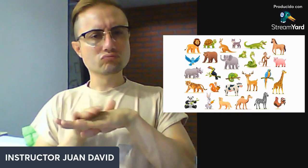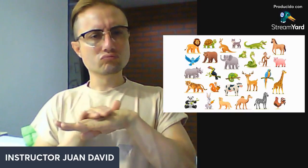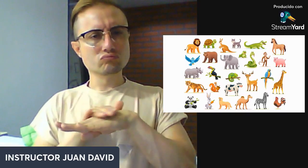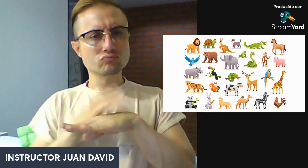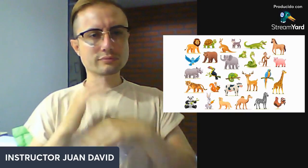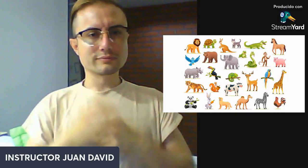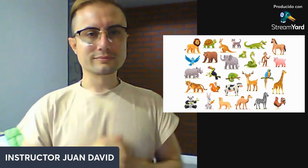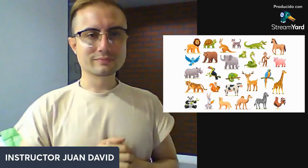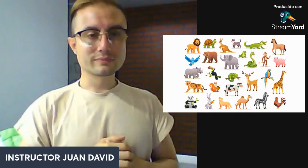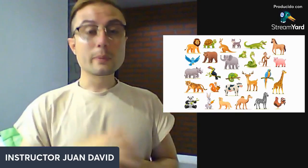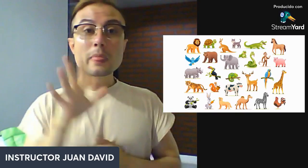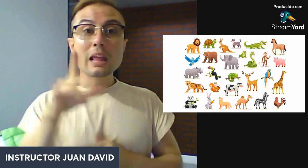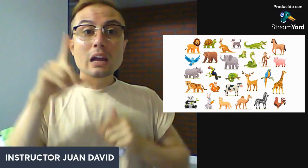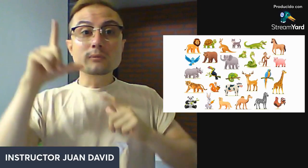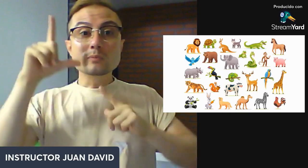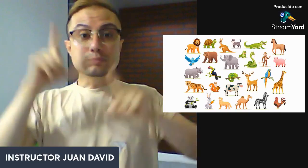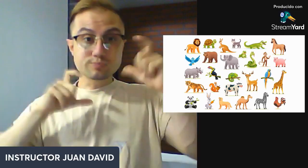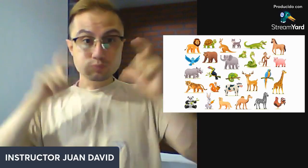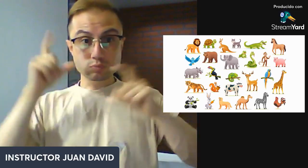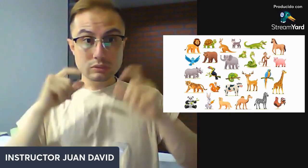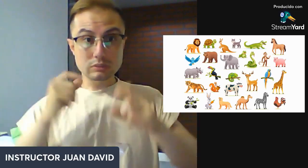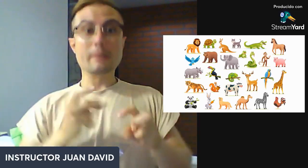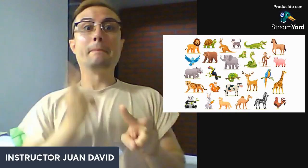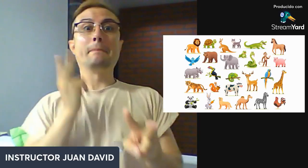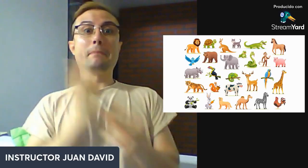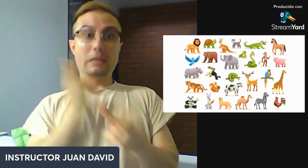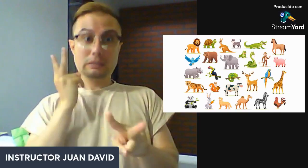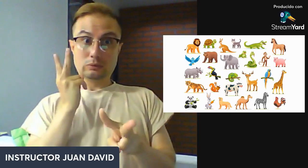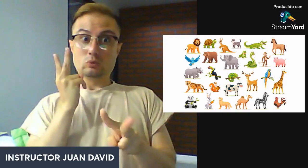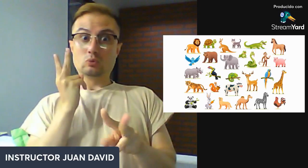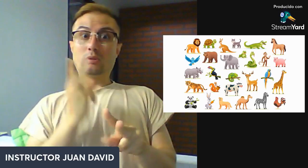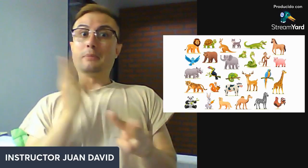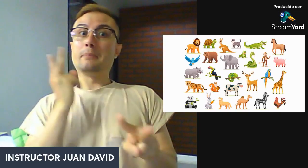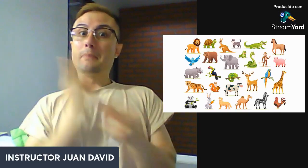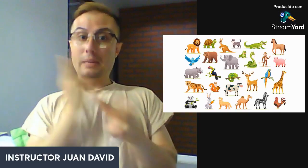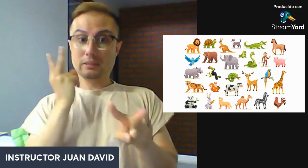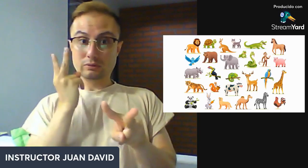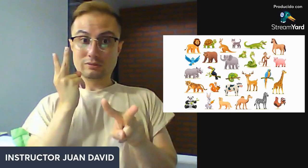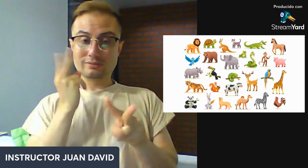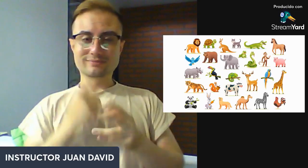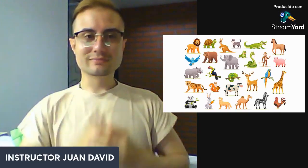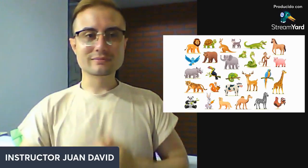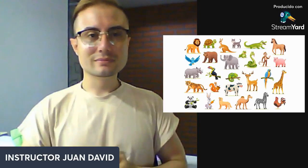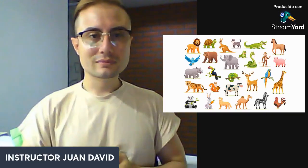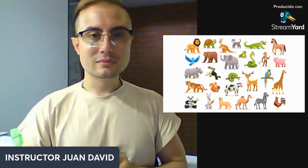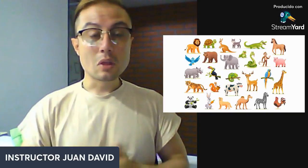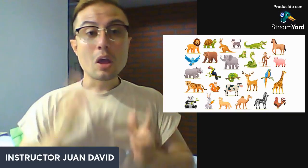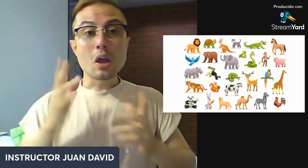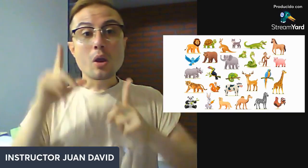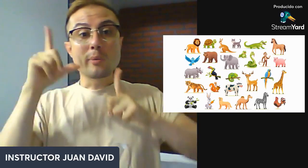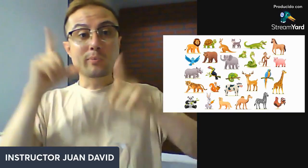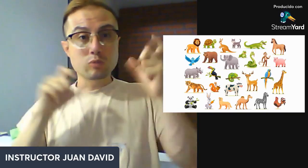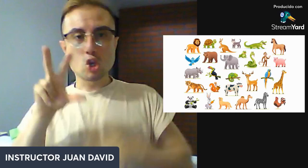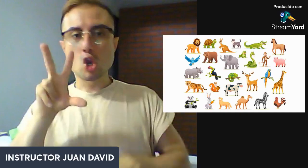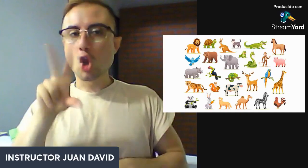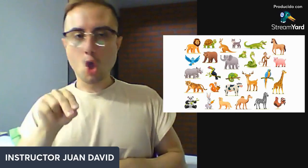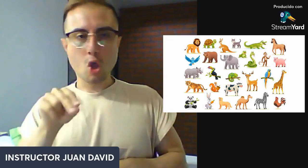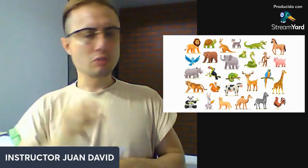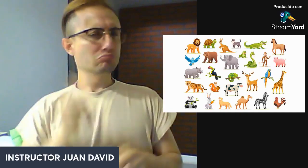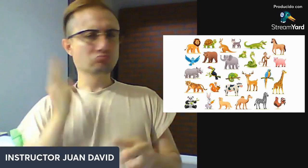Así es para doméstico o para acariciar. Con el gesto de peligro y la seña, también pues uno da